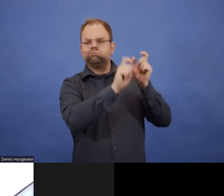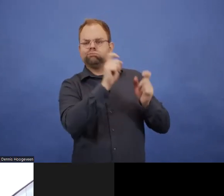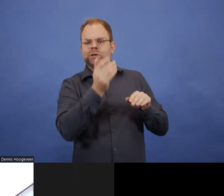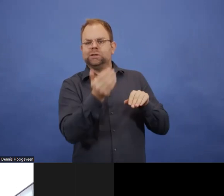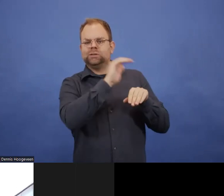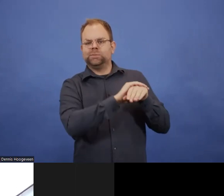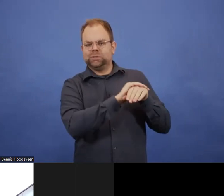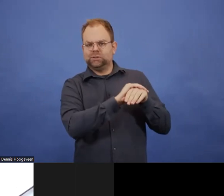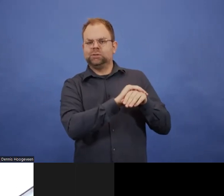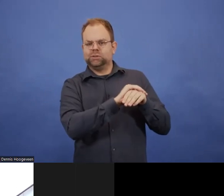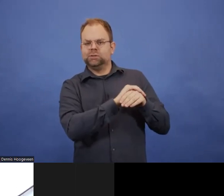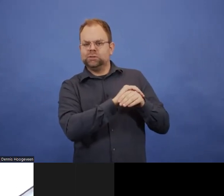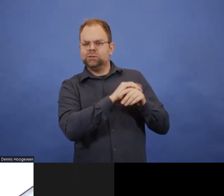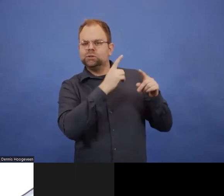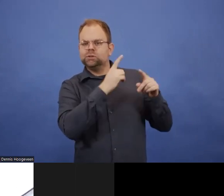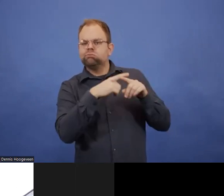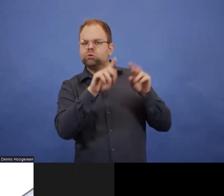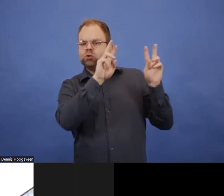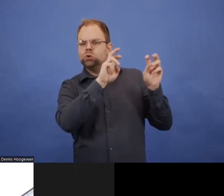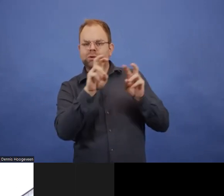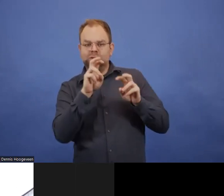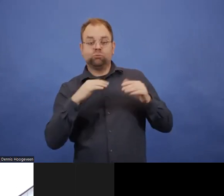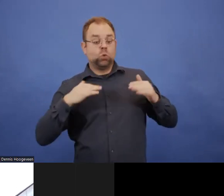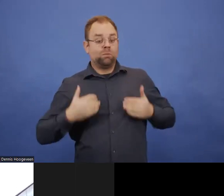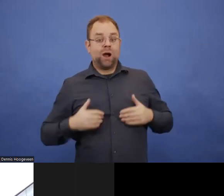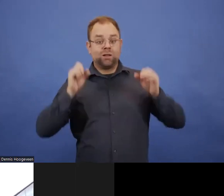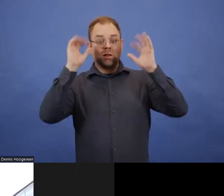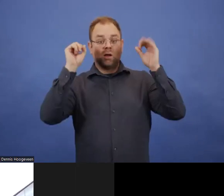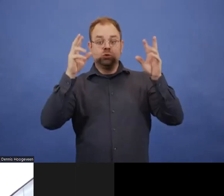un espectro muy grande de temas y problemas.